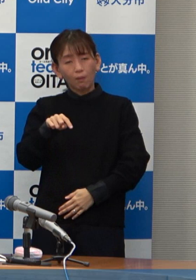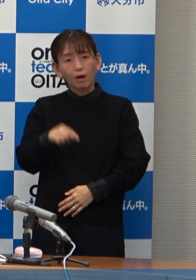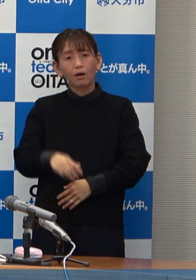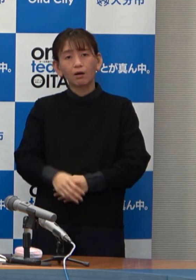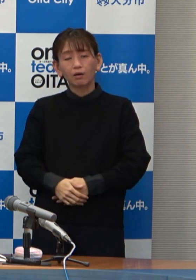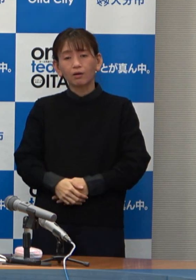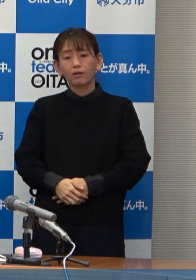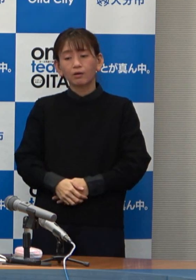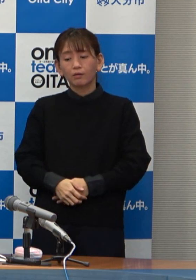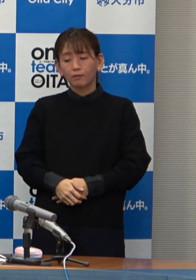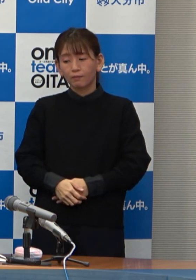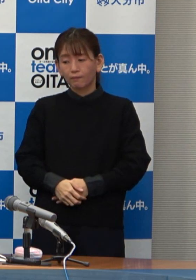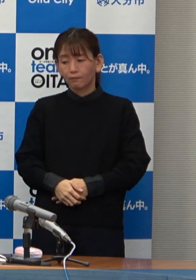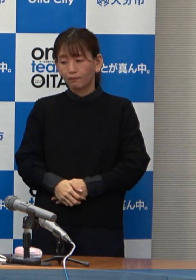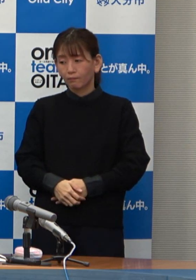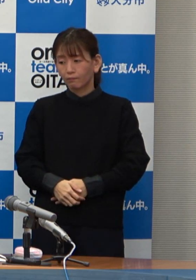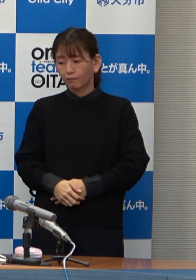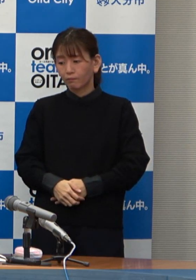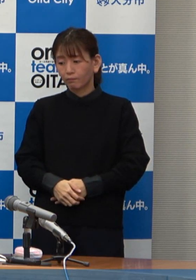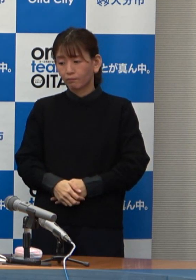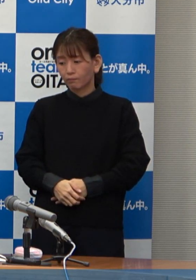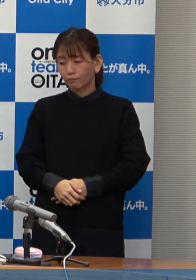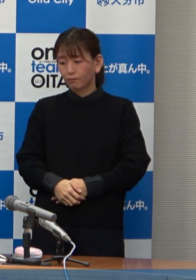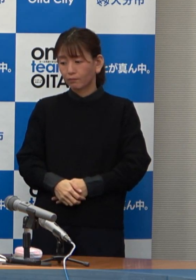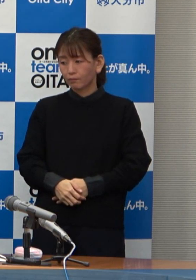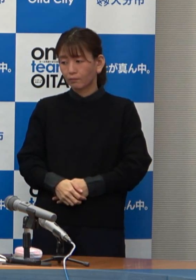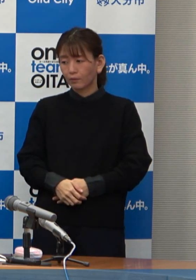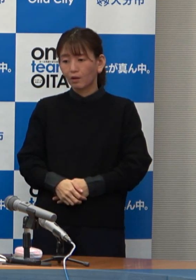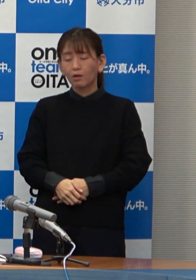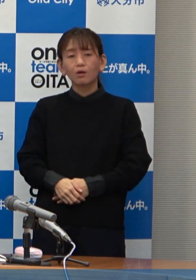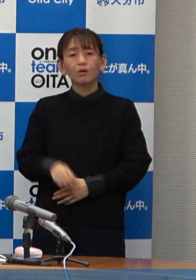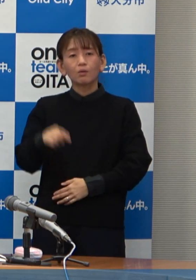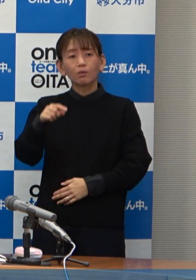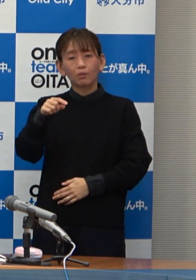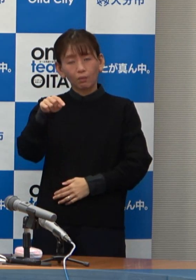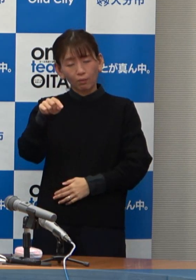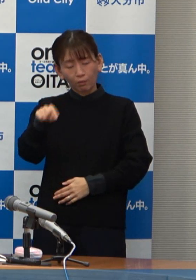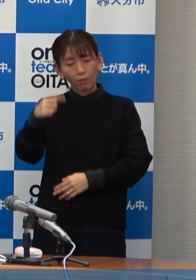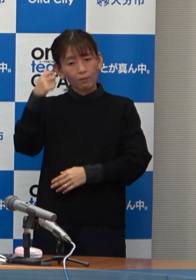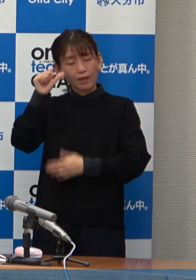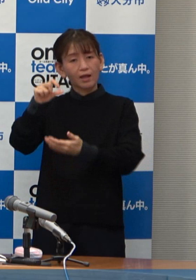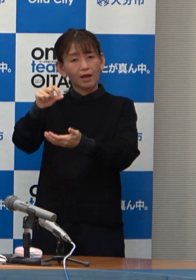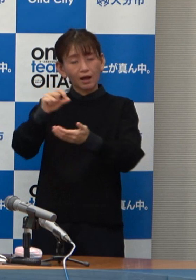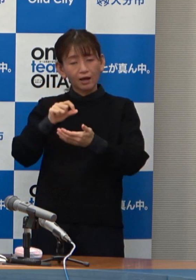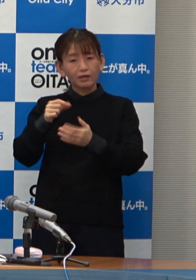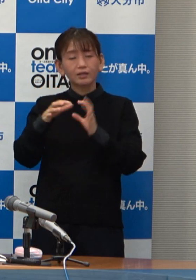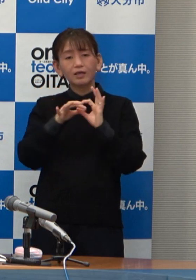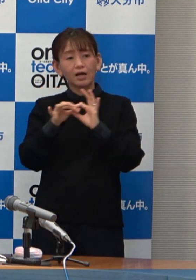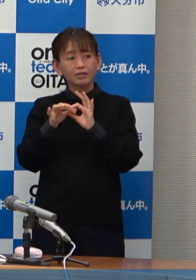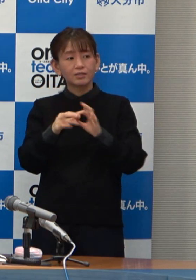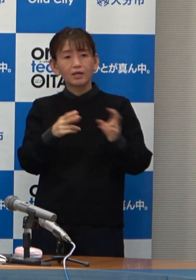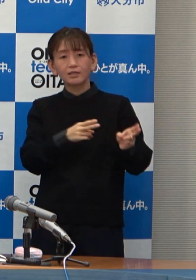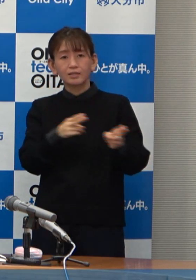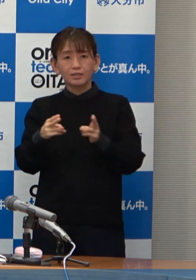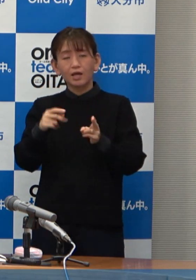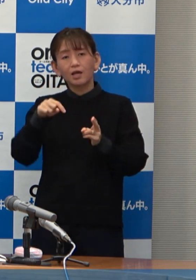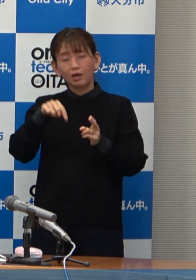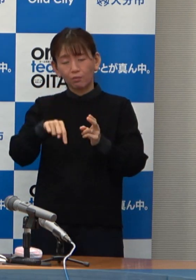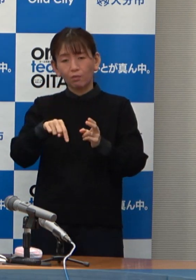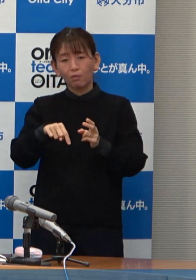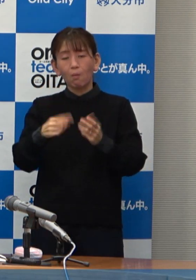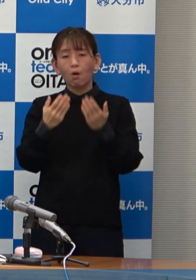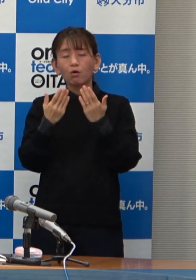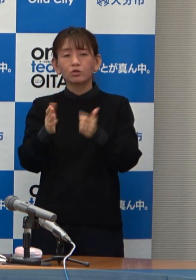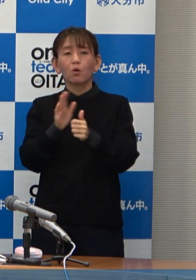作れないかという提案に対して結構まあの制度上もですね奨学金というもの